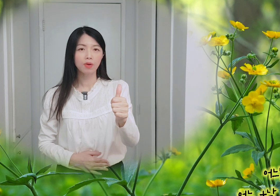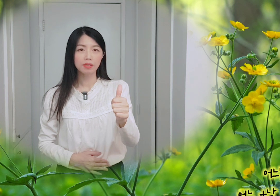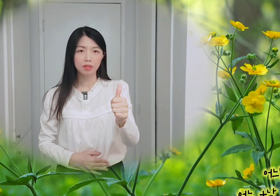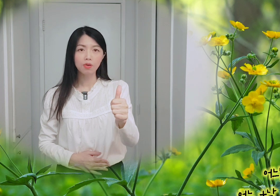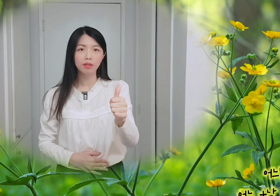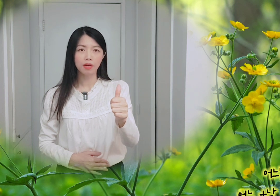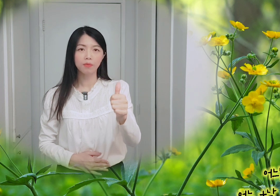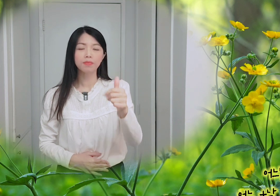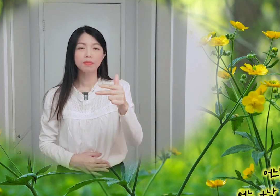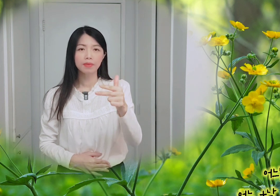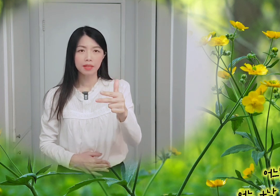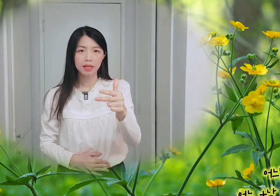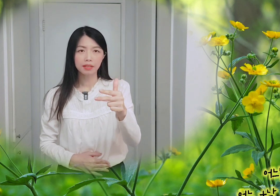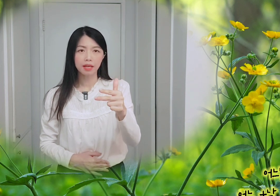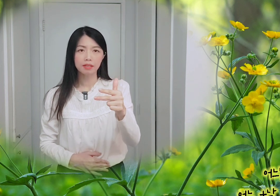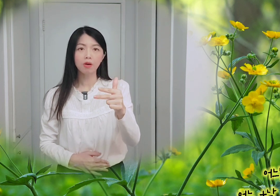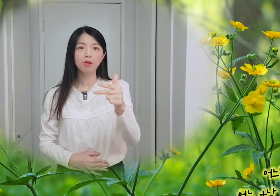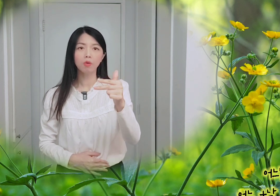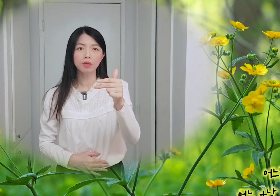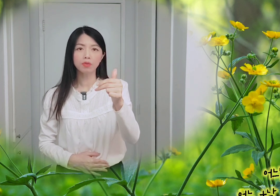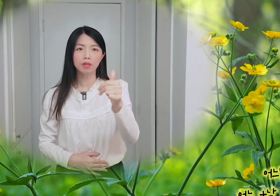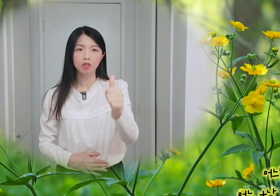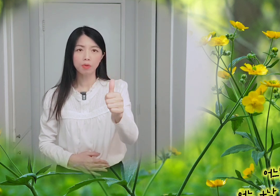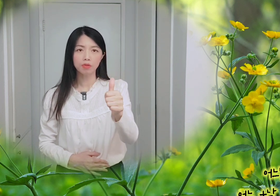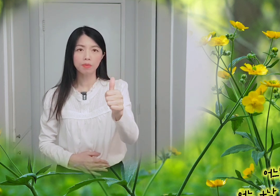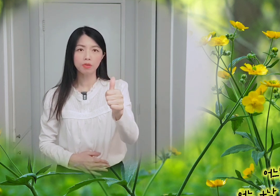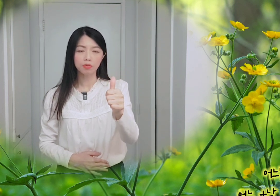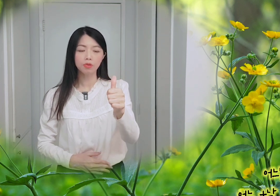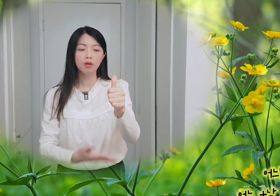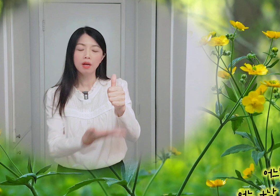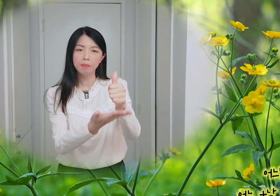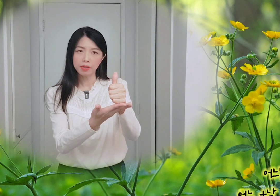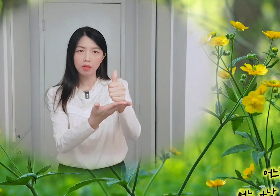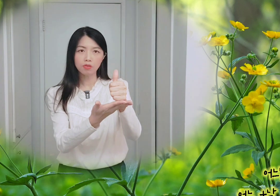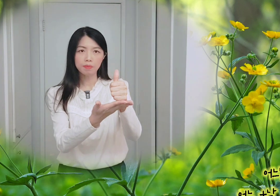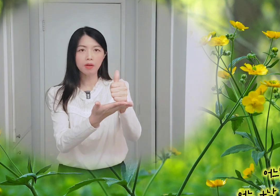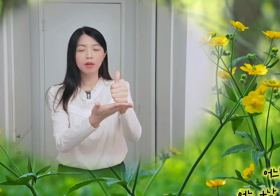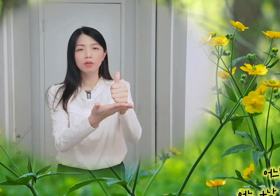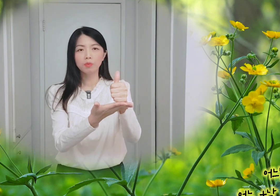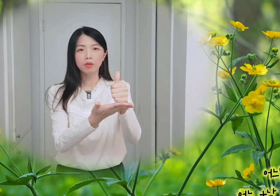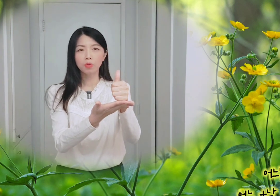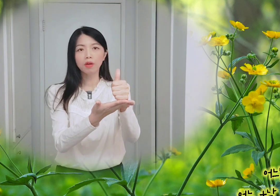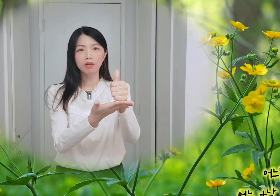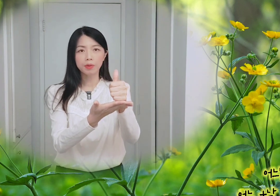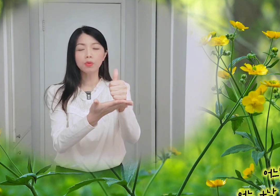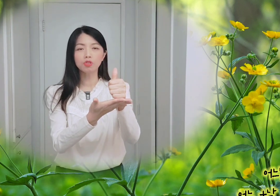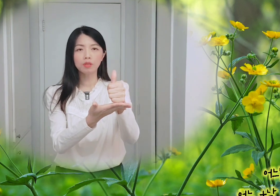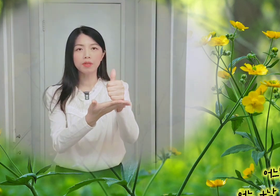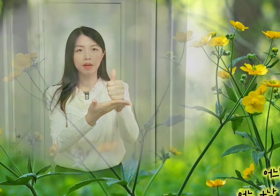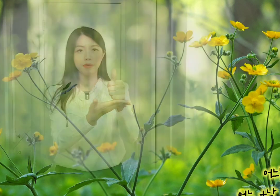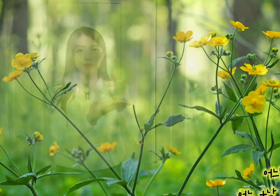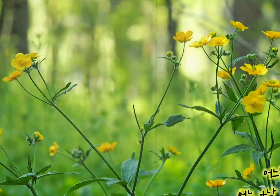접어주시면 주라고 한 뜻의 수어가 돼요. 이 상태에서 검지 종기를 접어주시면 주, 받쳐주시면 좀 더 존경의